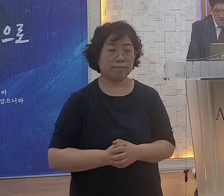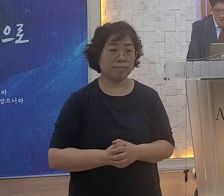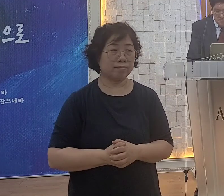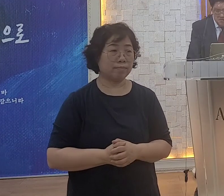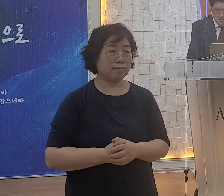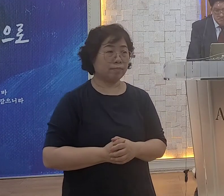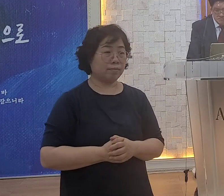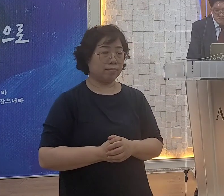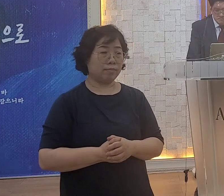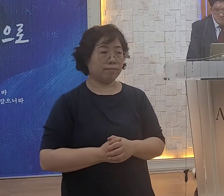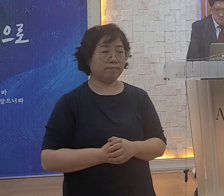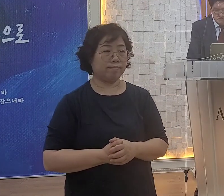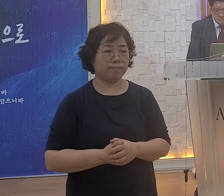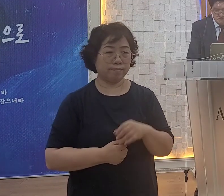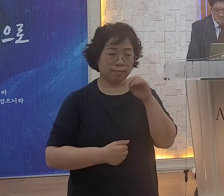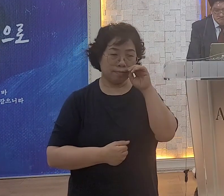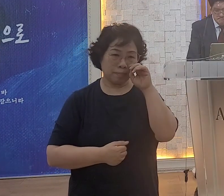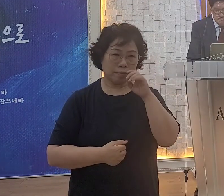이렇게 생각해 보았어요.